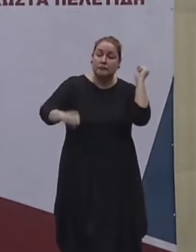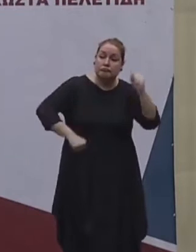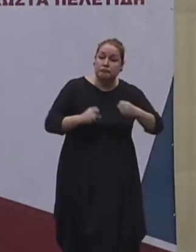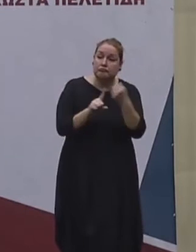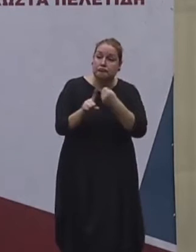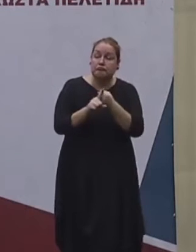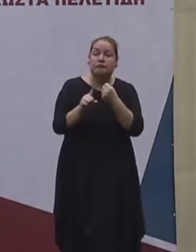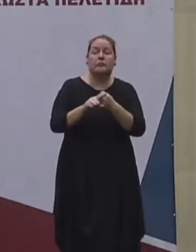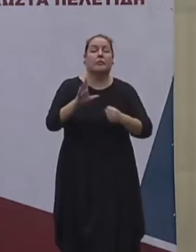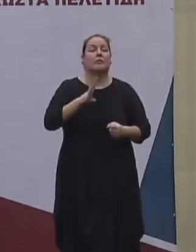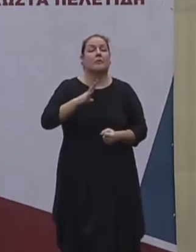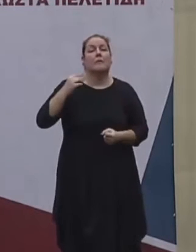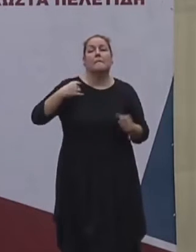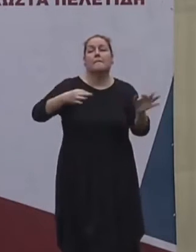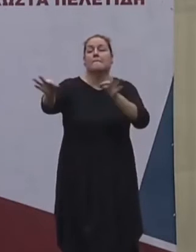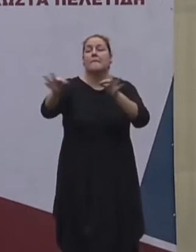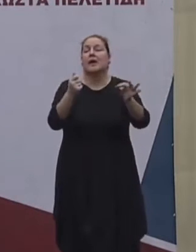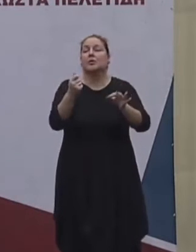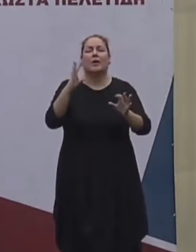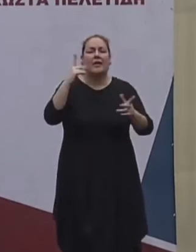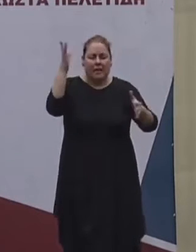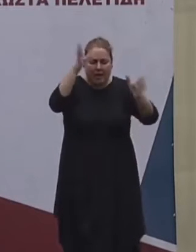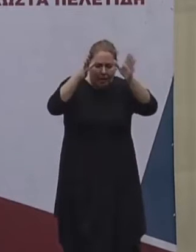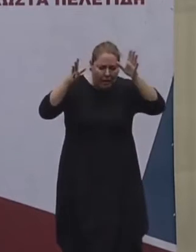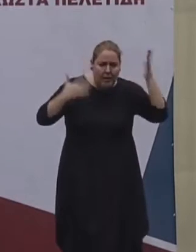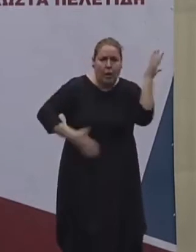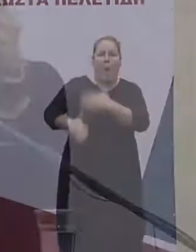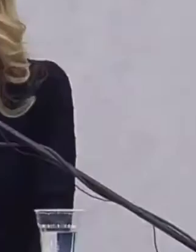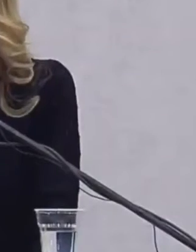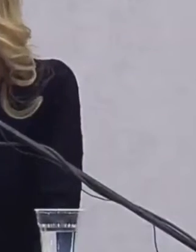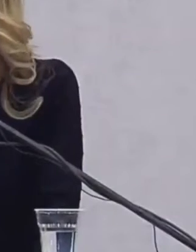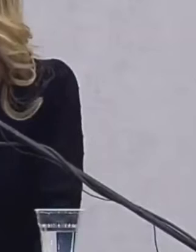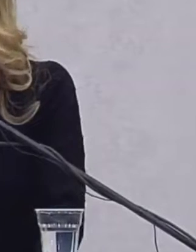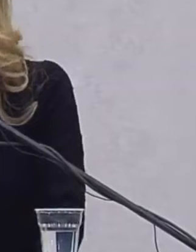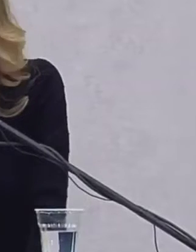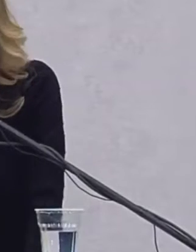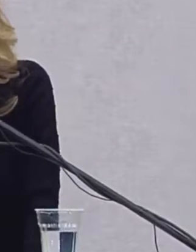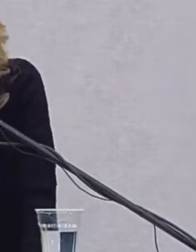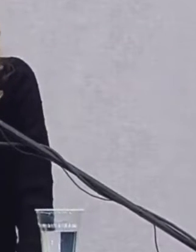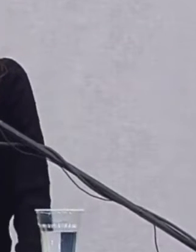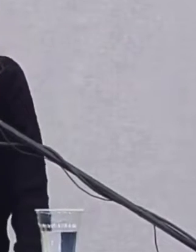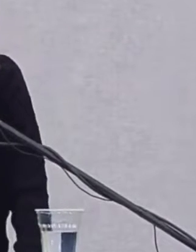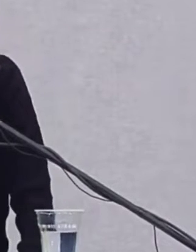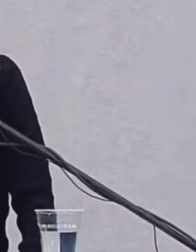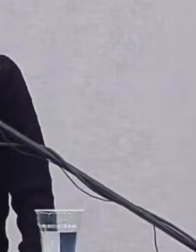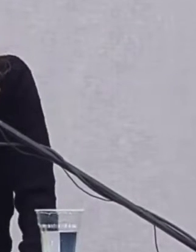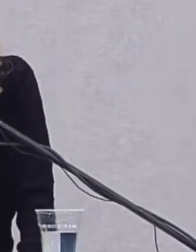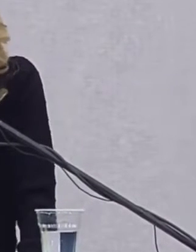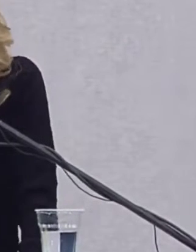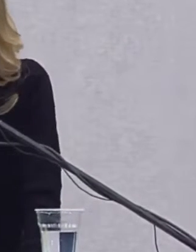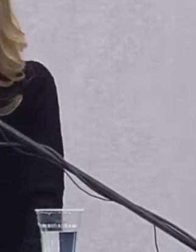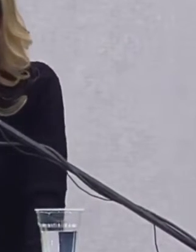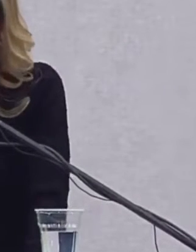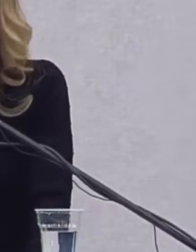περιουσιών, δηλαδή των κόπων μιας ολόκληρης ζωής. Μαζί περπατήσαμε έως την